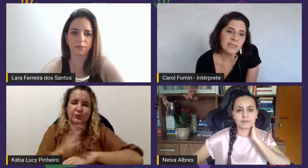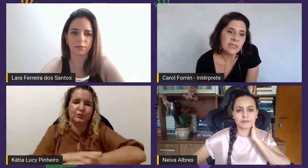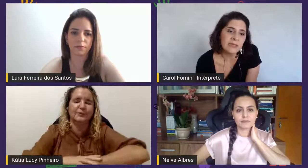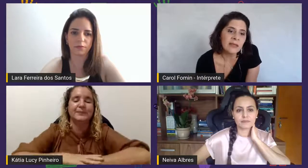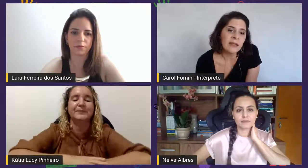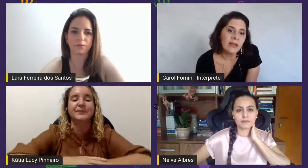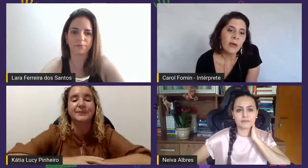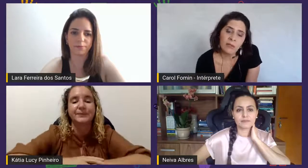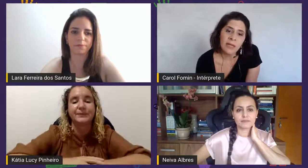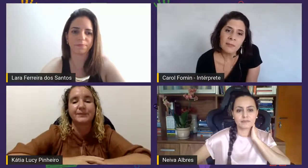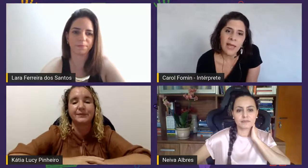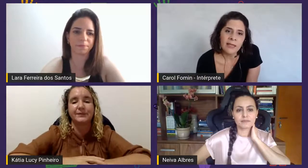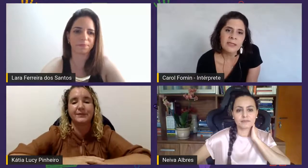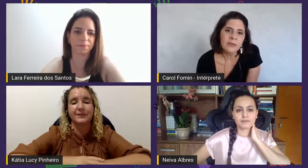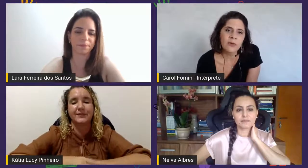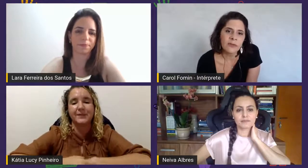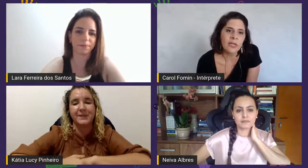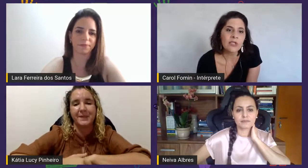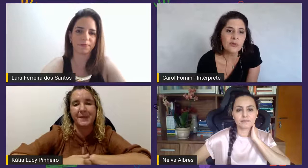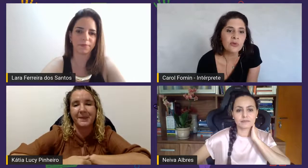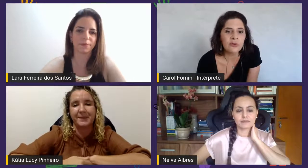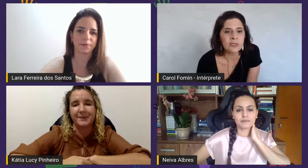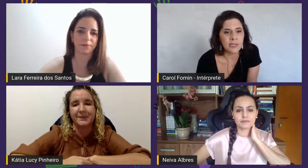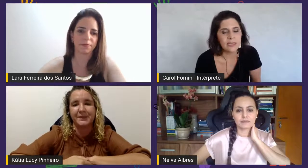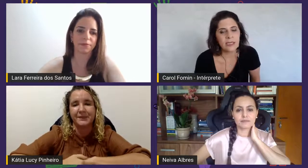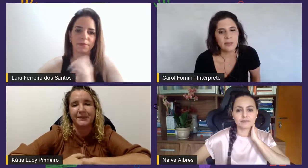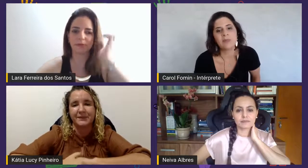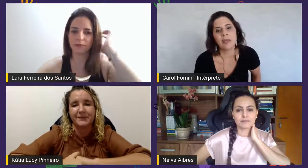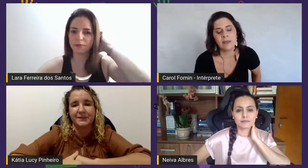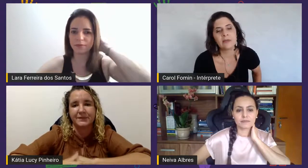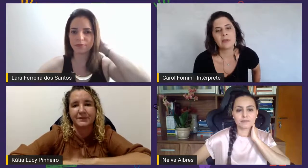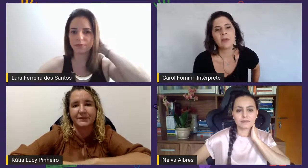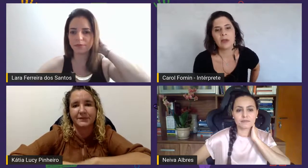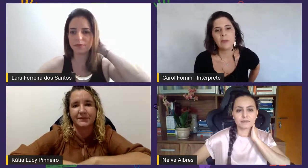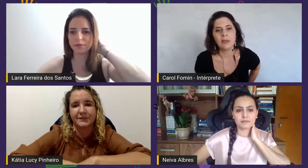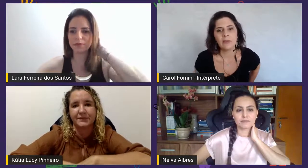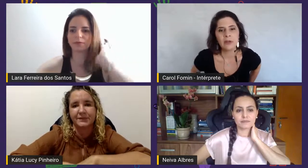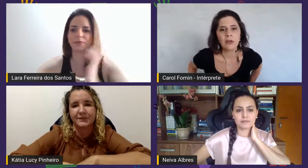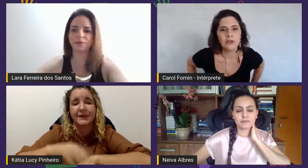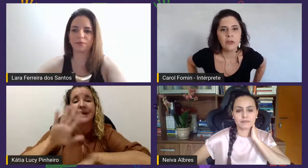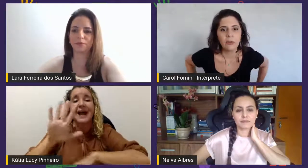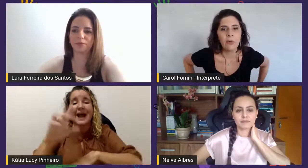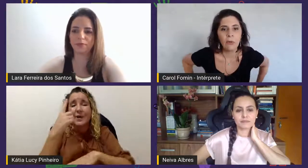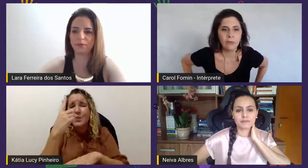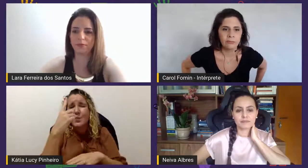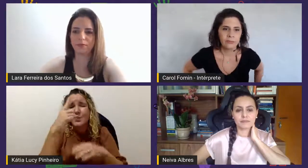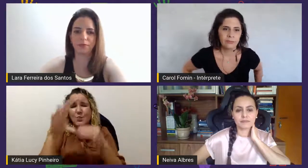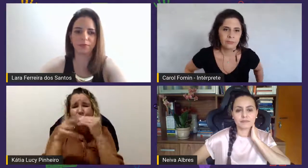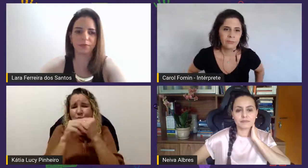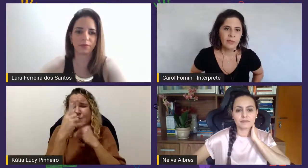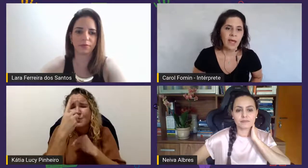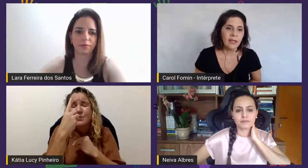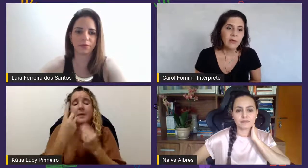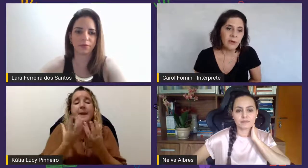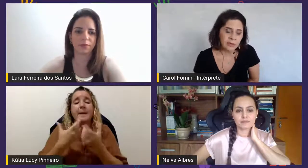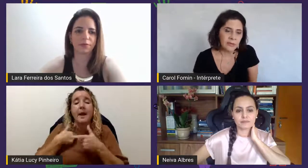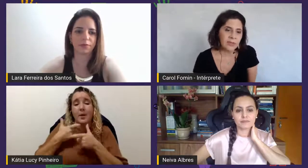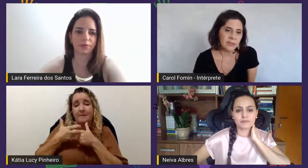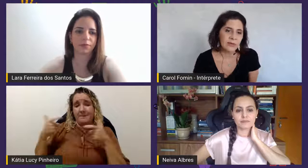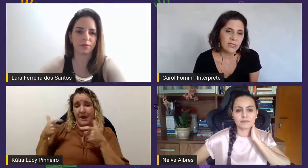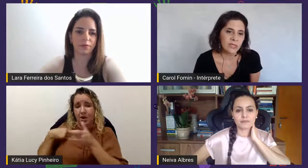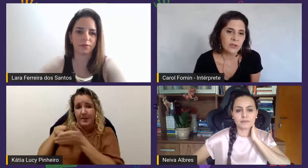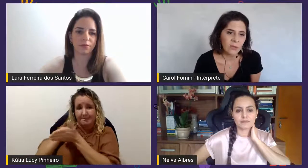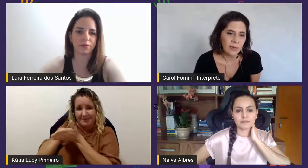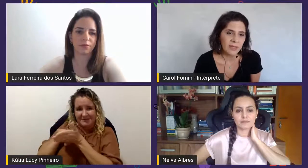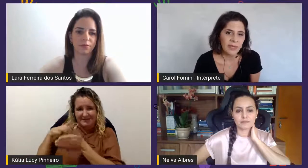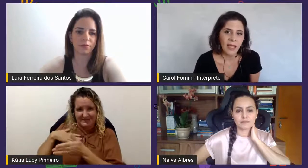também precisa contemplar esses profissionais surdos nas equipes, para que isso se torne comum. E uma outra coisa